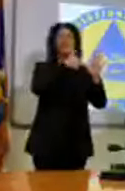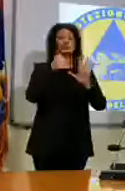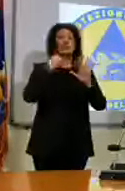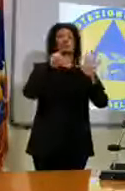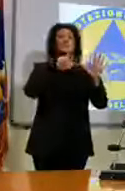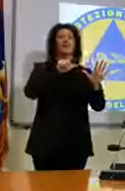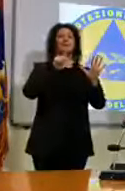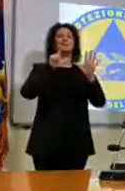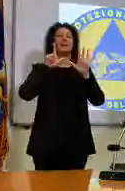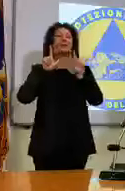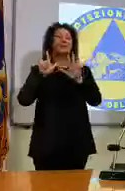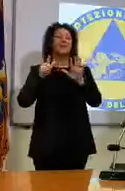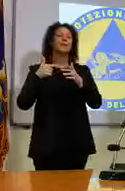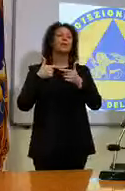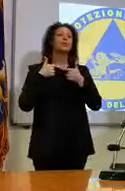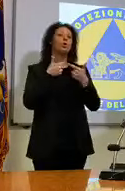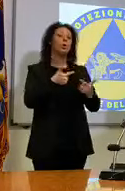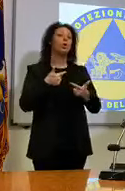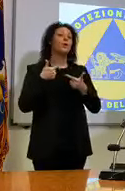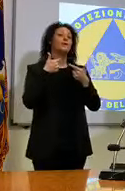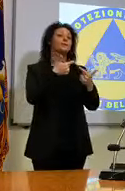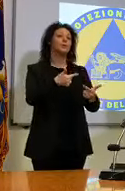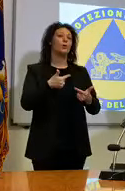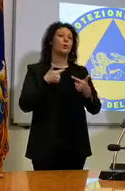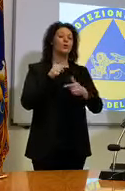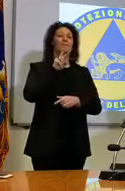24.677 donazioni.